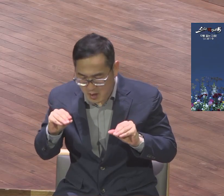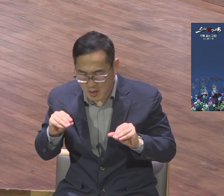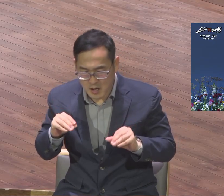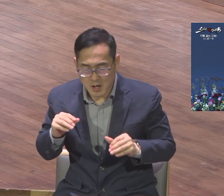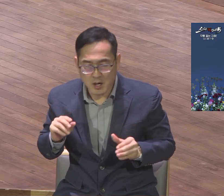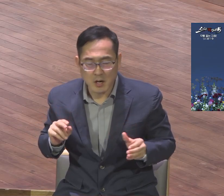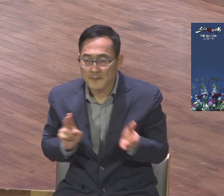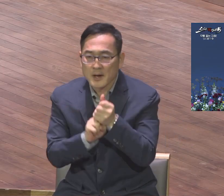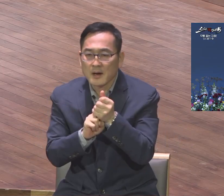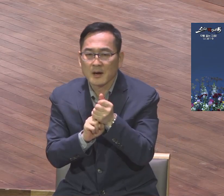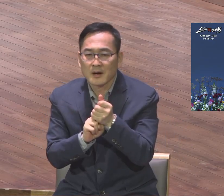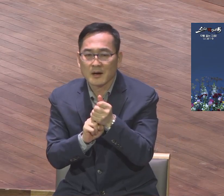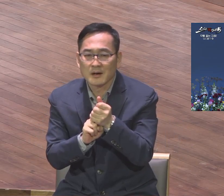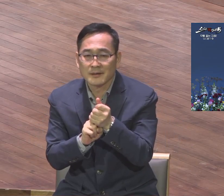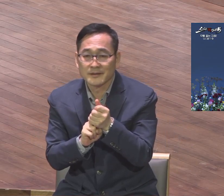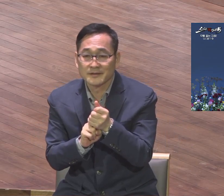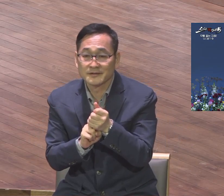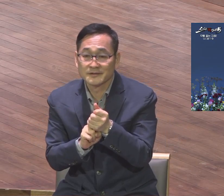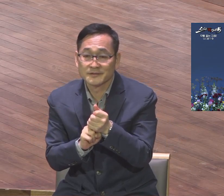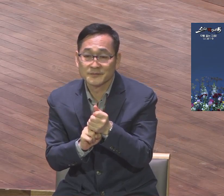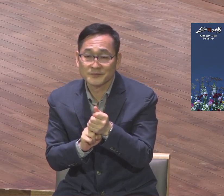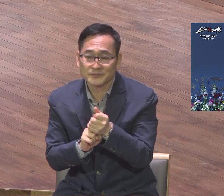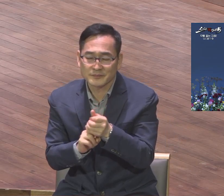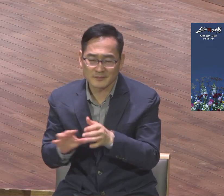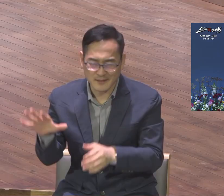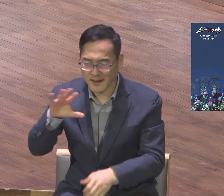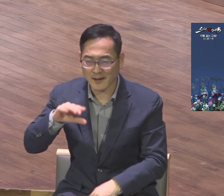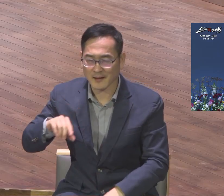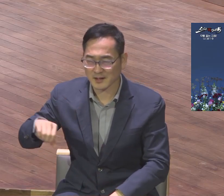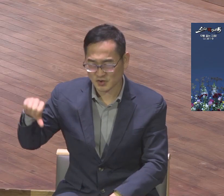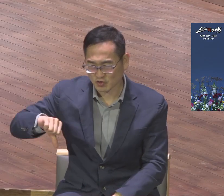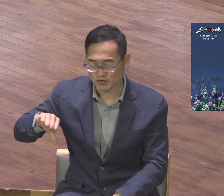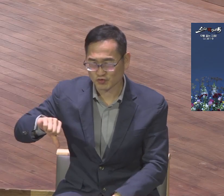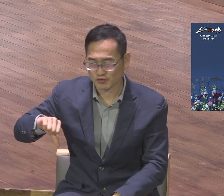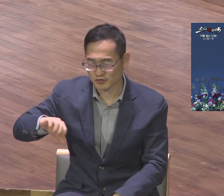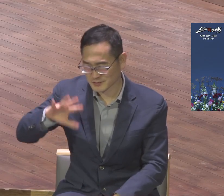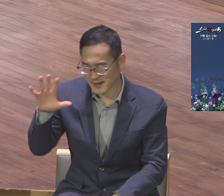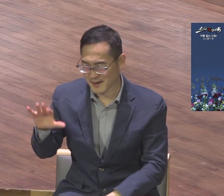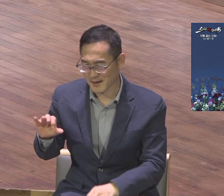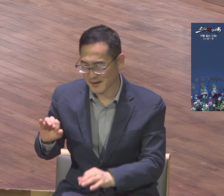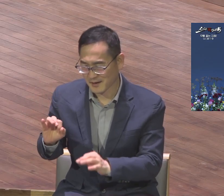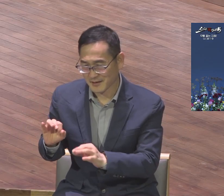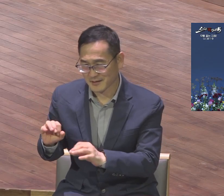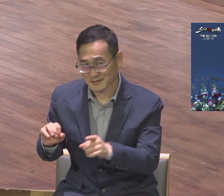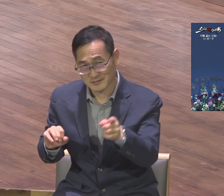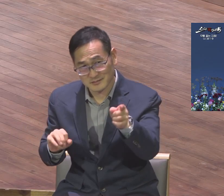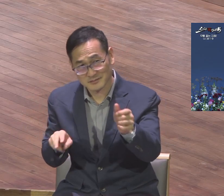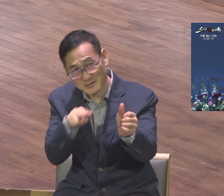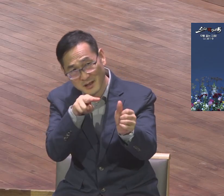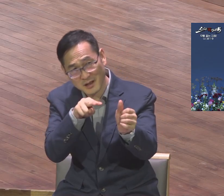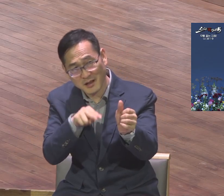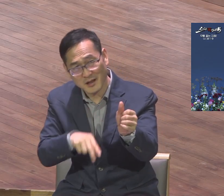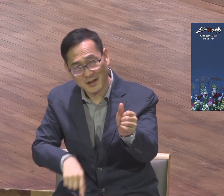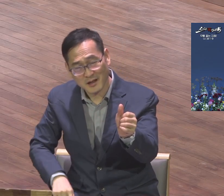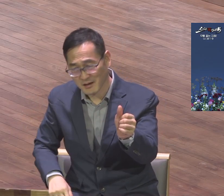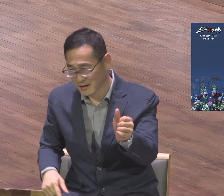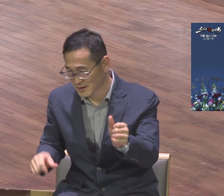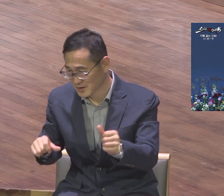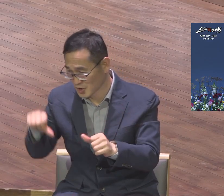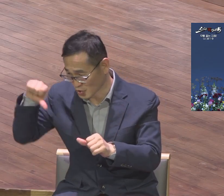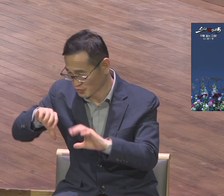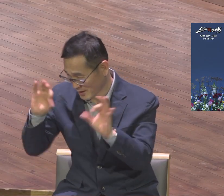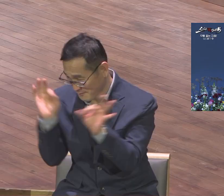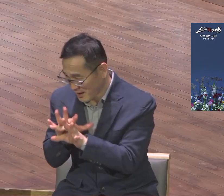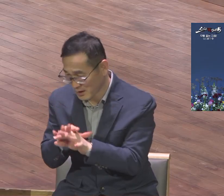그러니까 모든 저주가 다 물러가니까 이 후대 사람들이 노뱀이 무슨 병을 고치는 줄